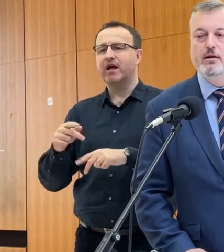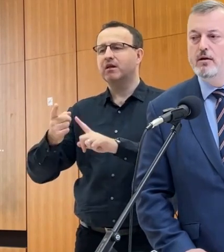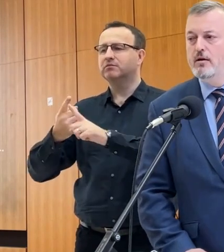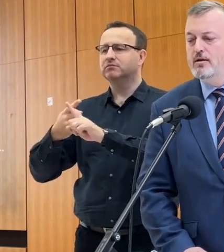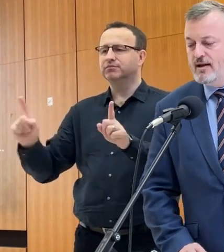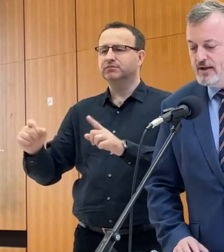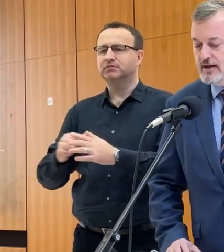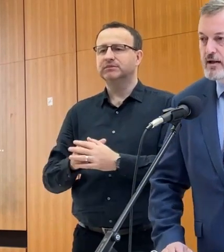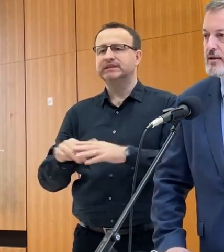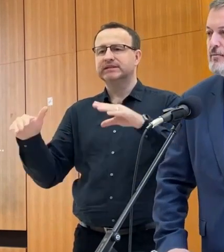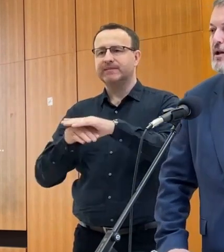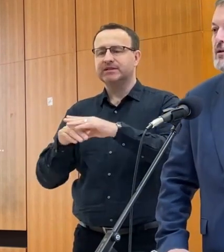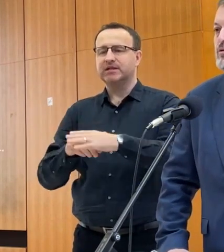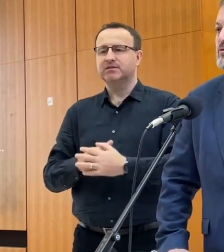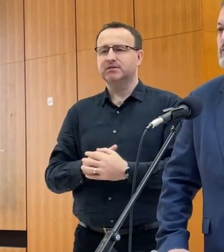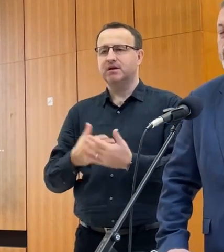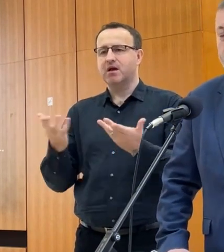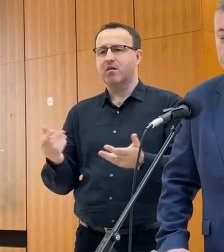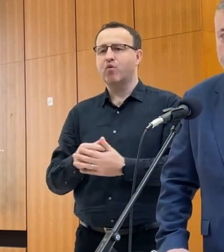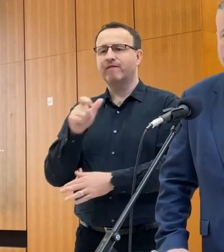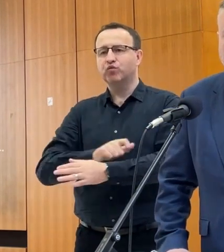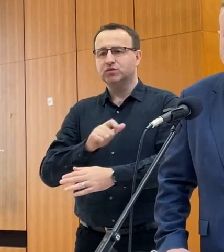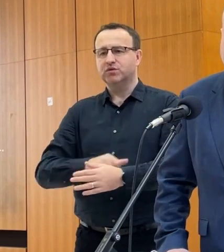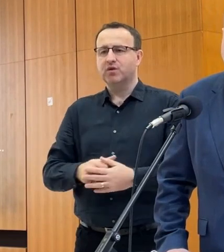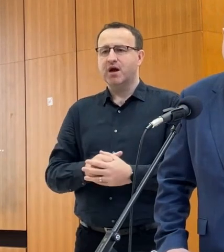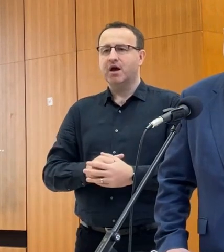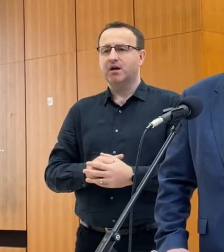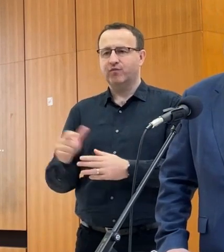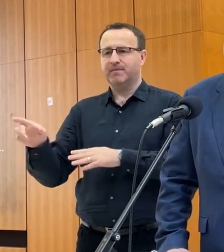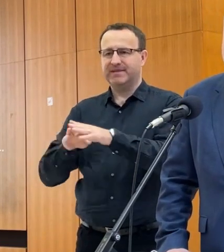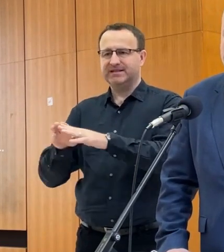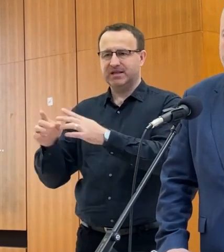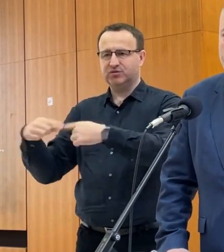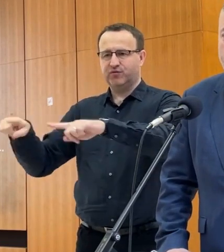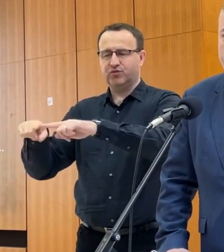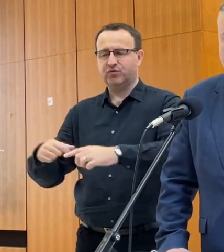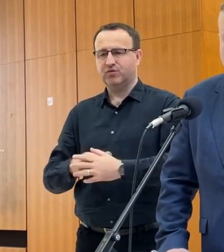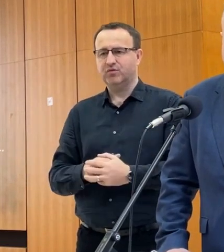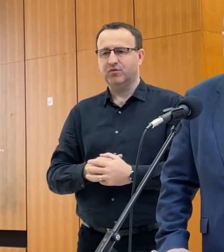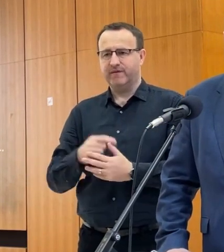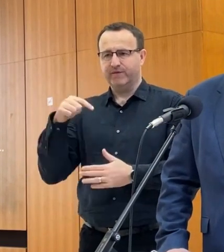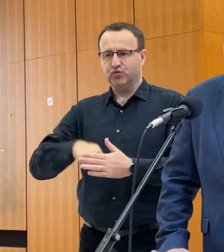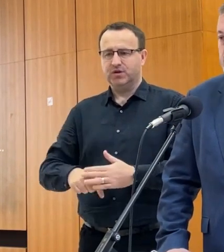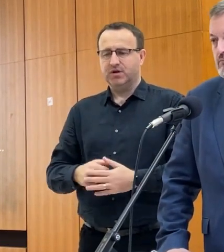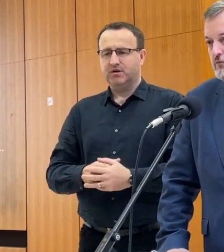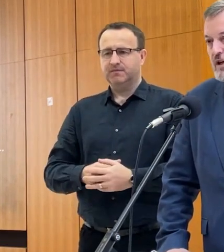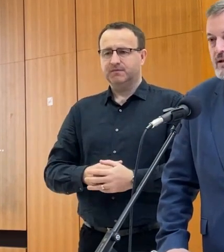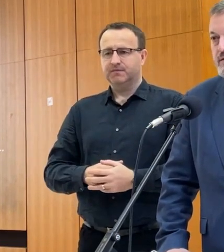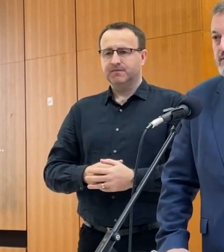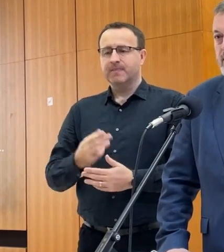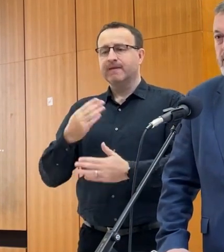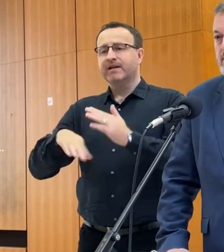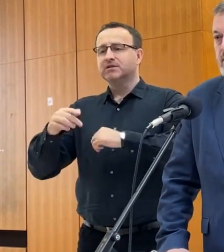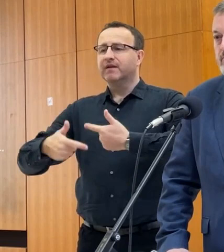viacerými zamestnancami alebo funkcionármi v rezorte ministerstva vnútra.